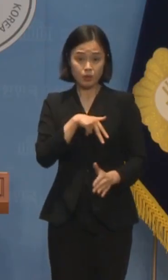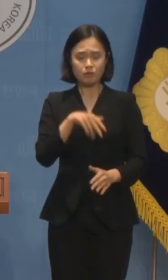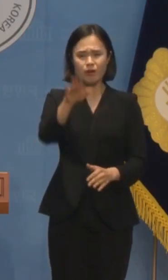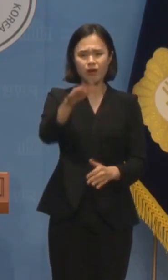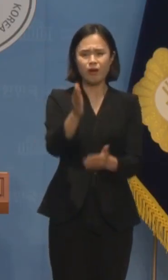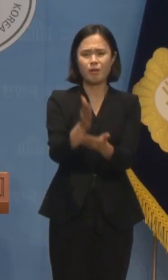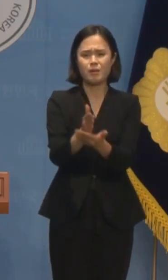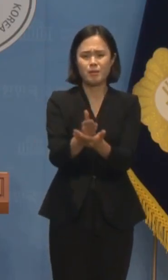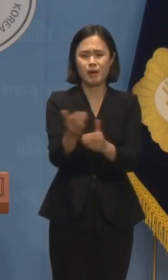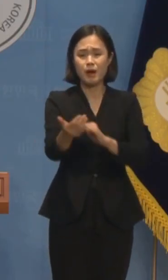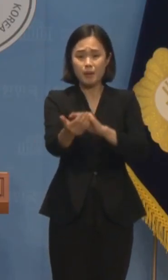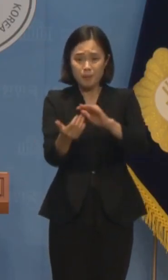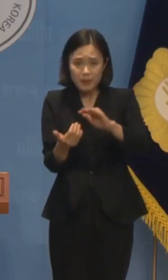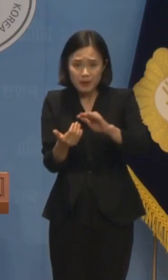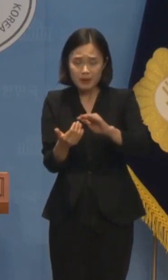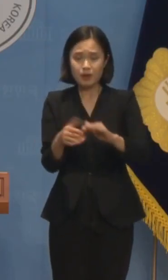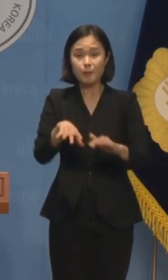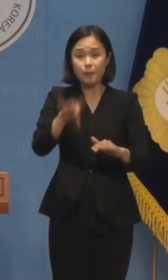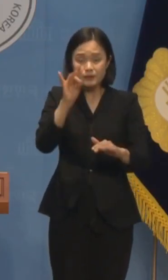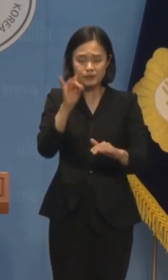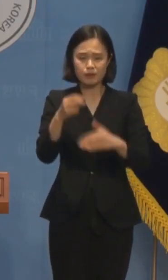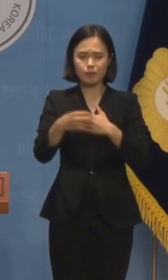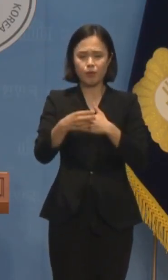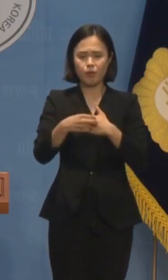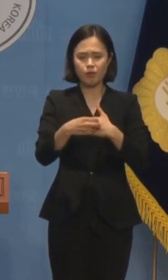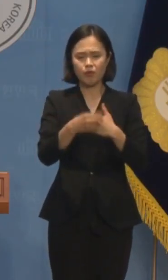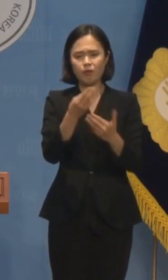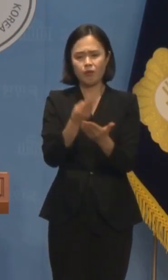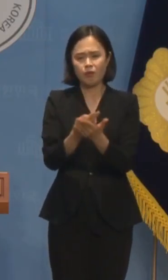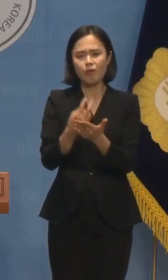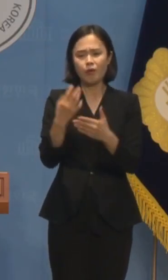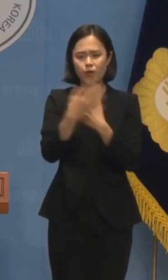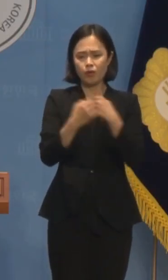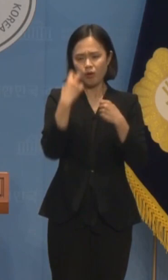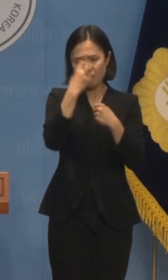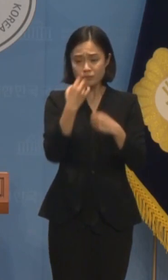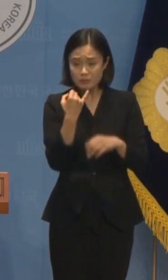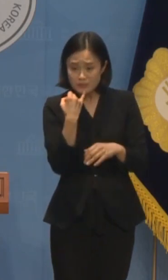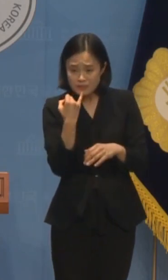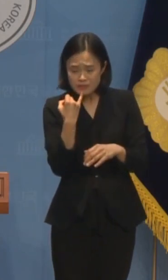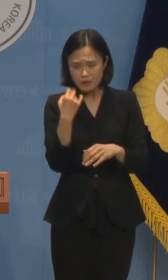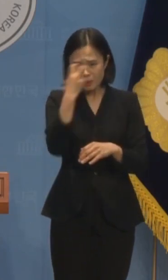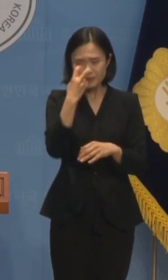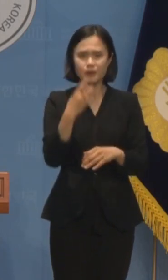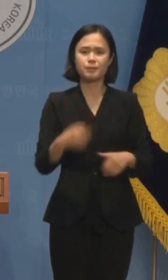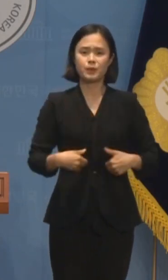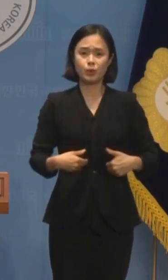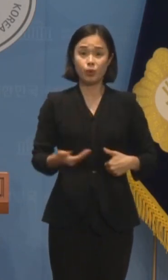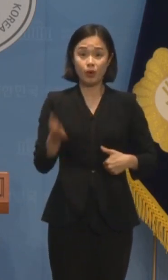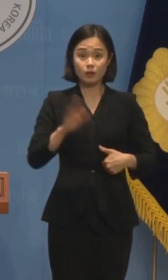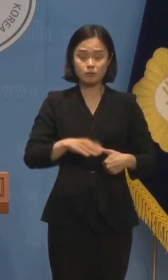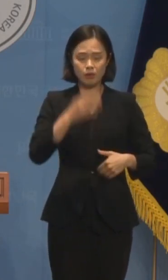이송하여 건강 상태를 확인하고 영장 집행하라고 요구했지만 묵살되었습니다.